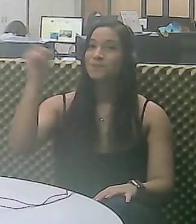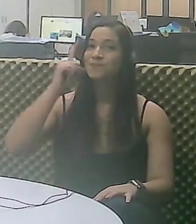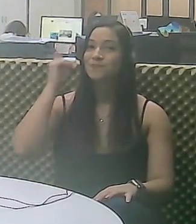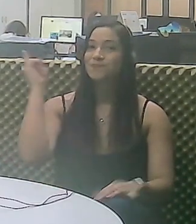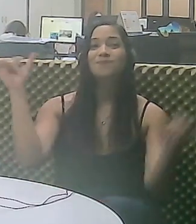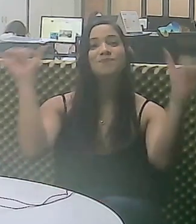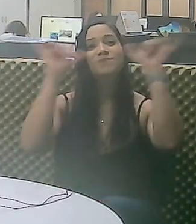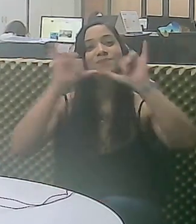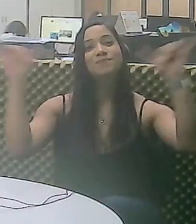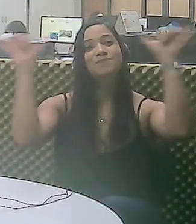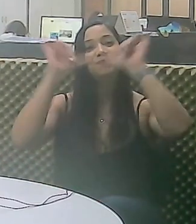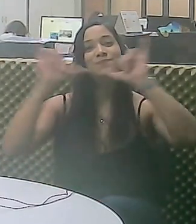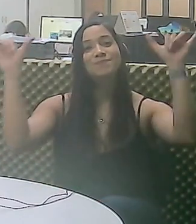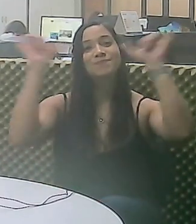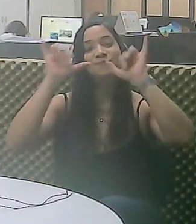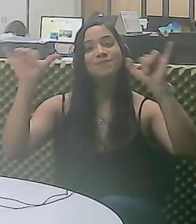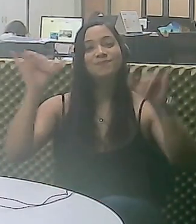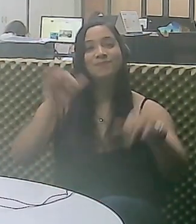Giro de